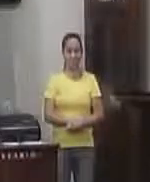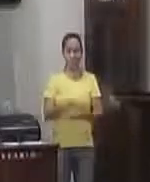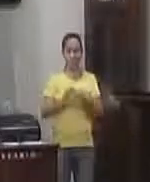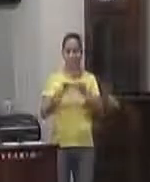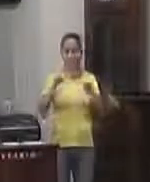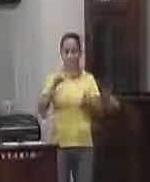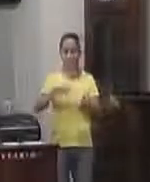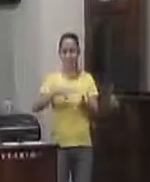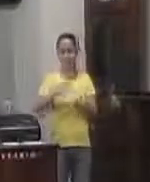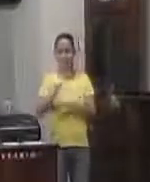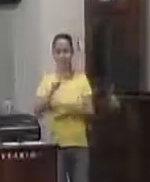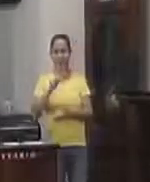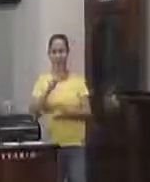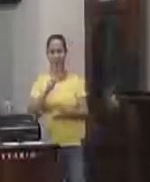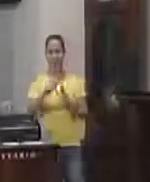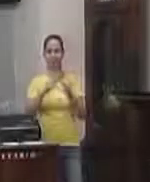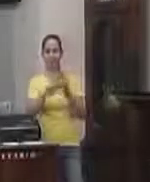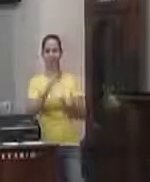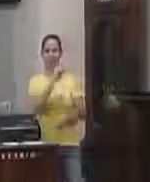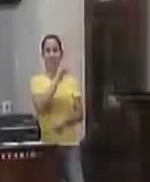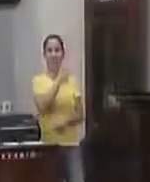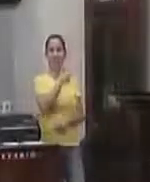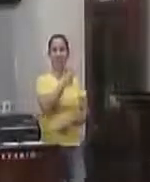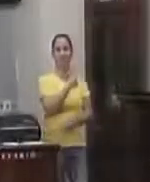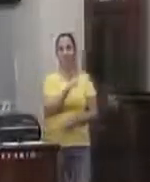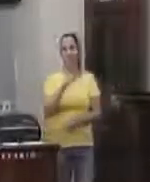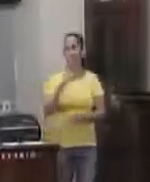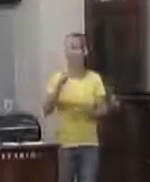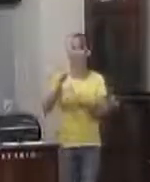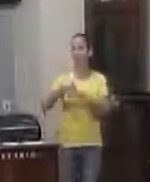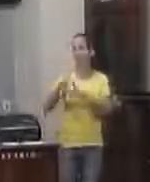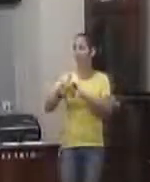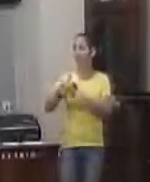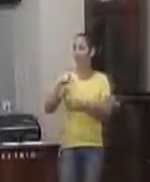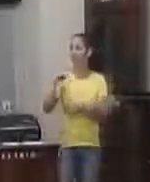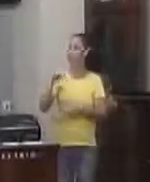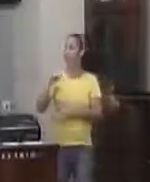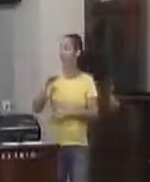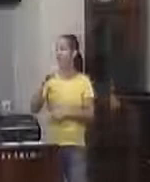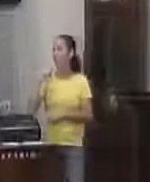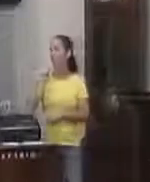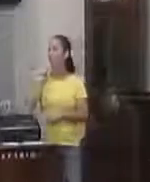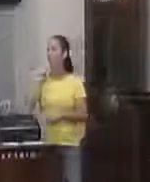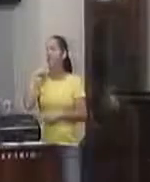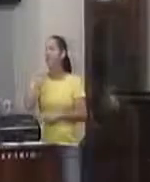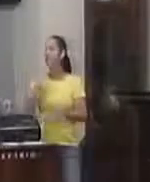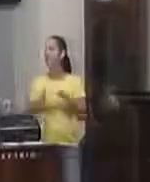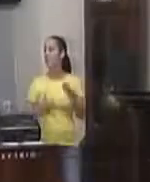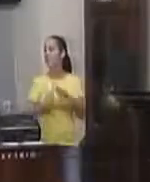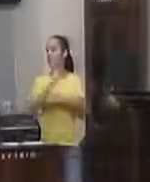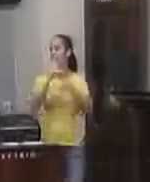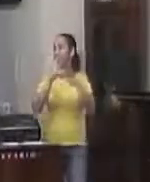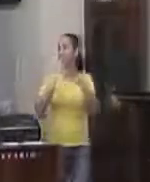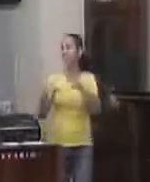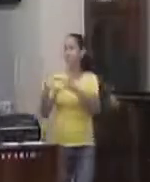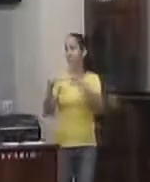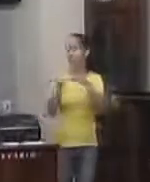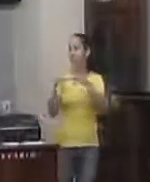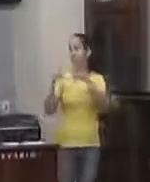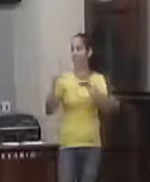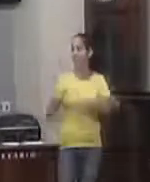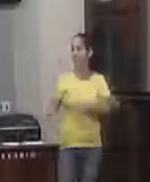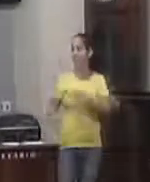Dispensa da leitura da ata sessão ordinária do dia 28/5 e aprovação da mesma. Aqueles que concordam, permaneçam como